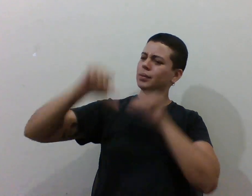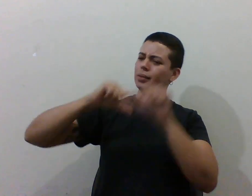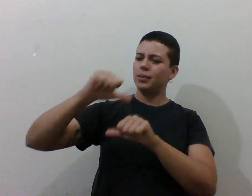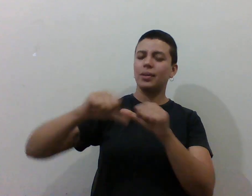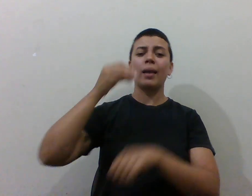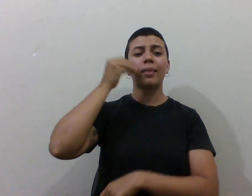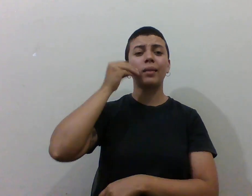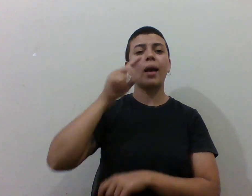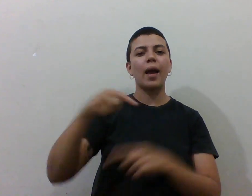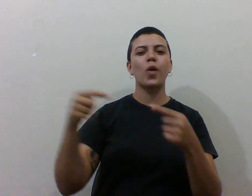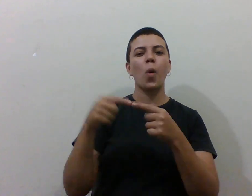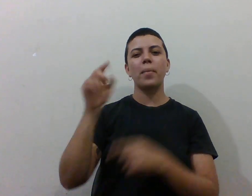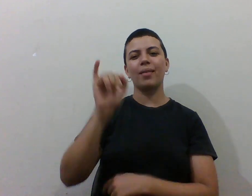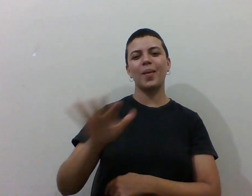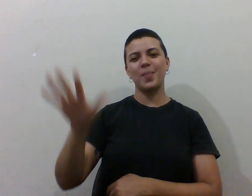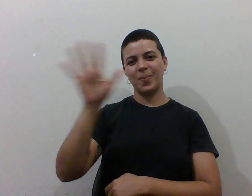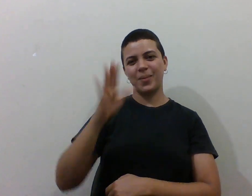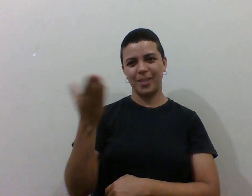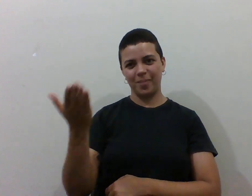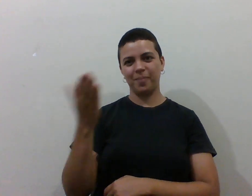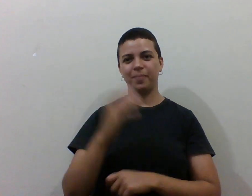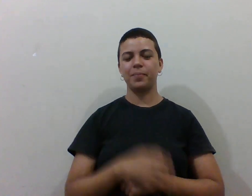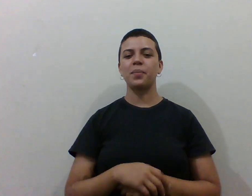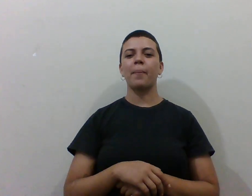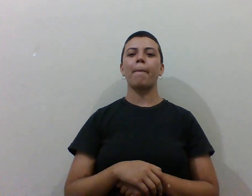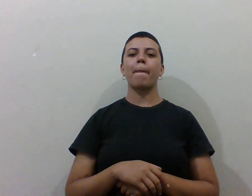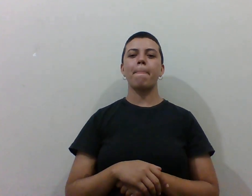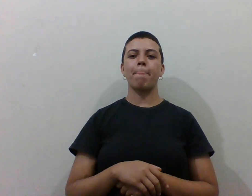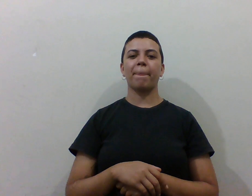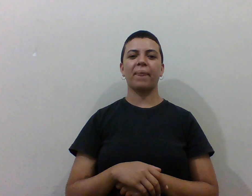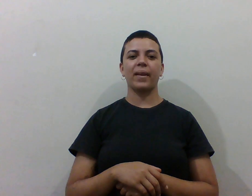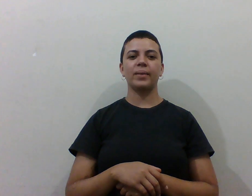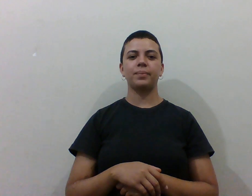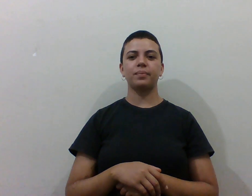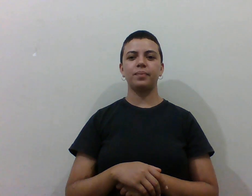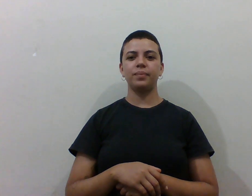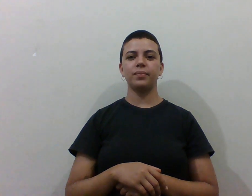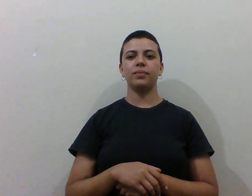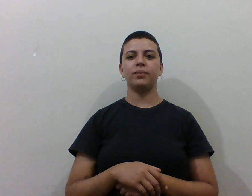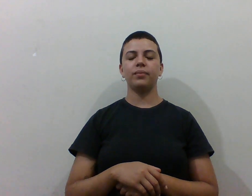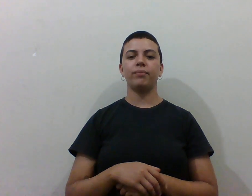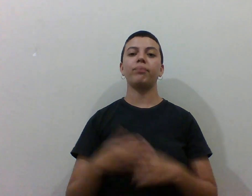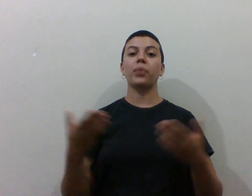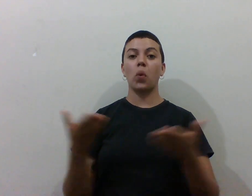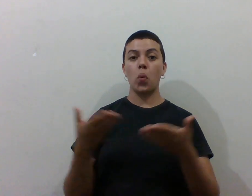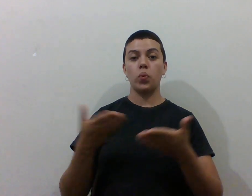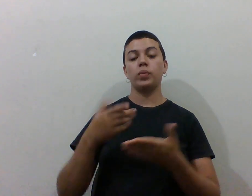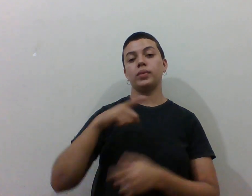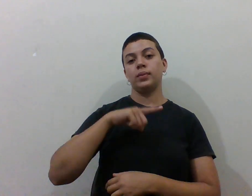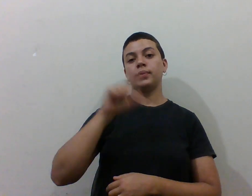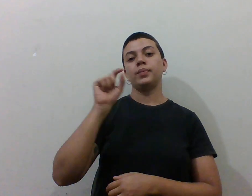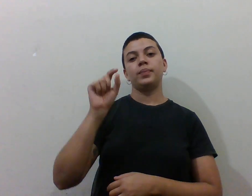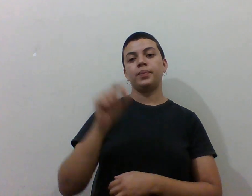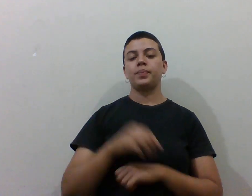educação que era muito faltada num determinado sentido e que hoje é reconhecido inclusive pela normativa como não interessante